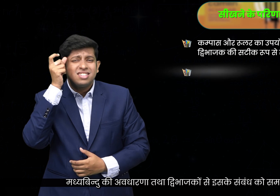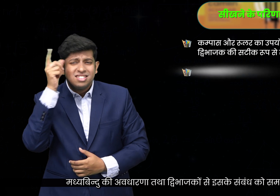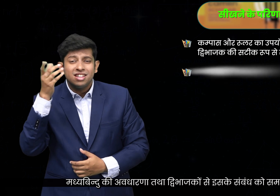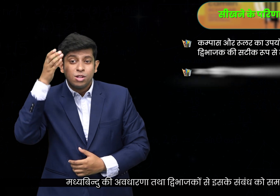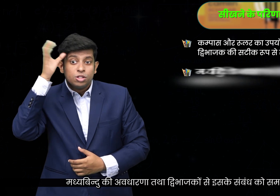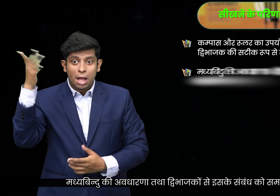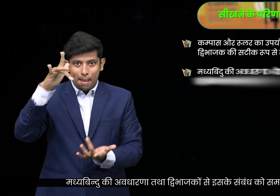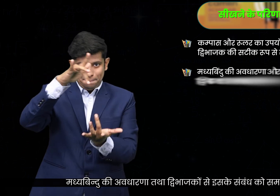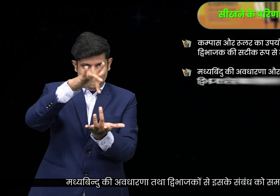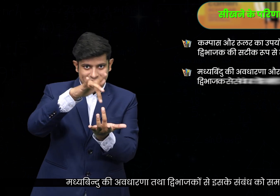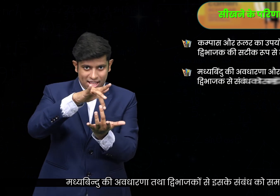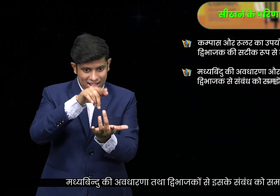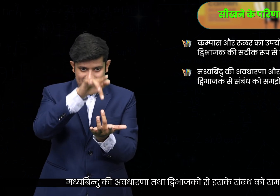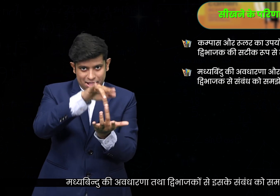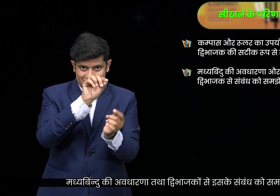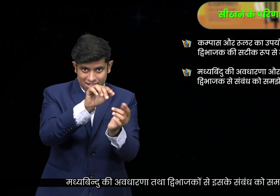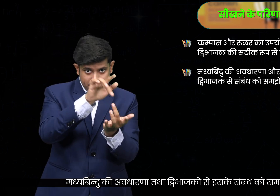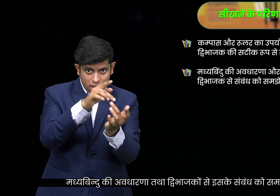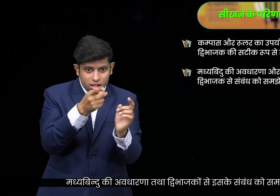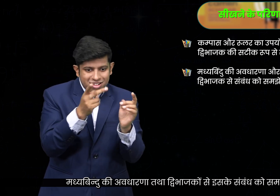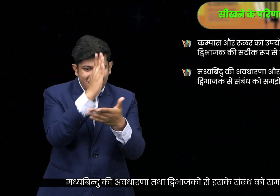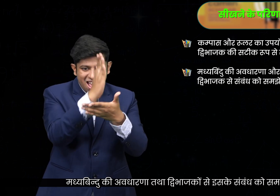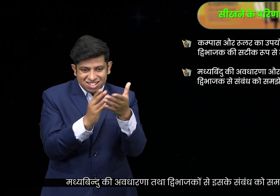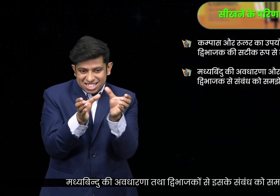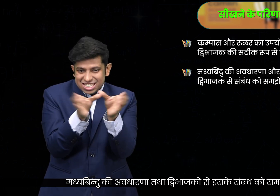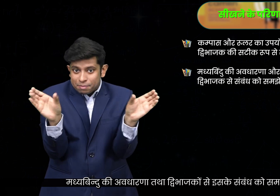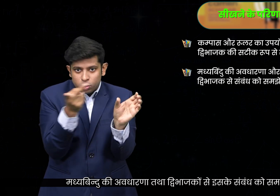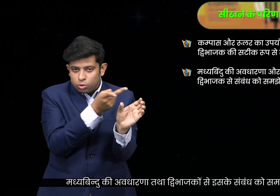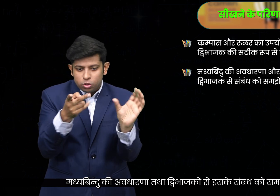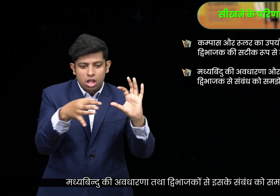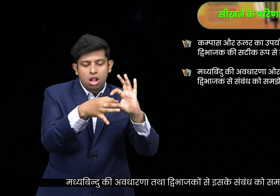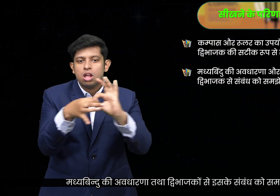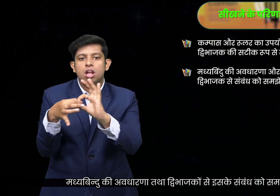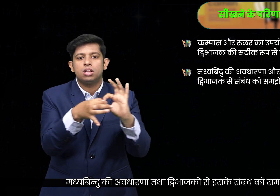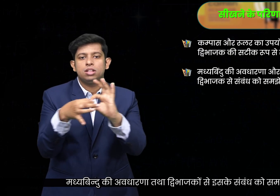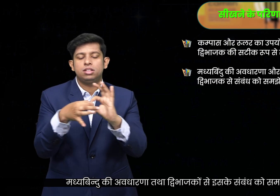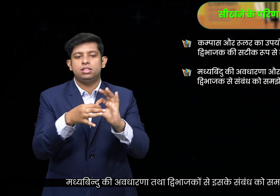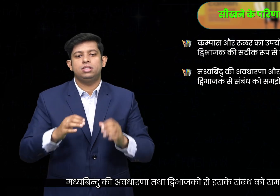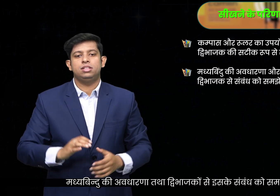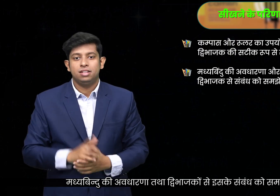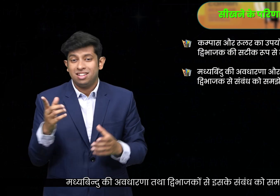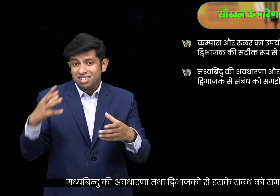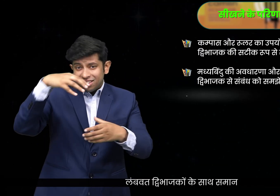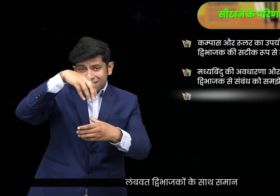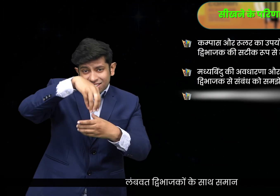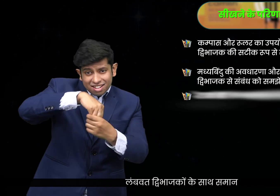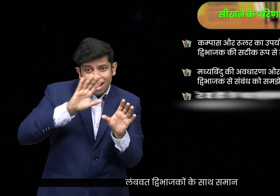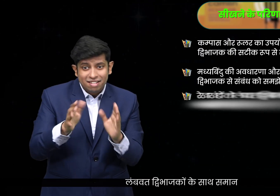की अवधारणा तथा विभाजकों से इसके संबंध को समझिए। लंबवत